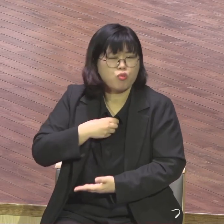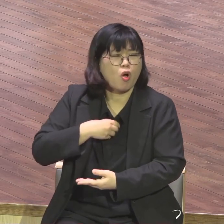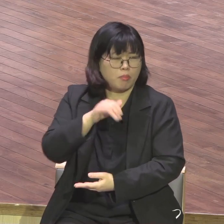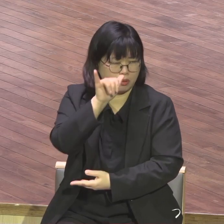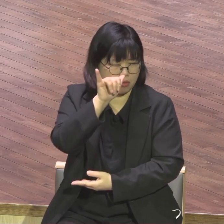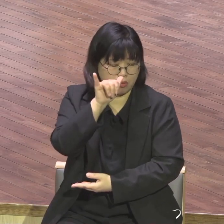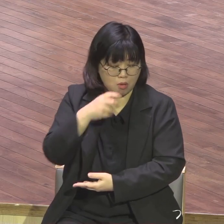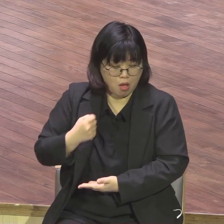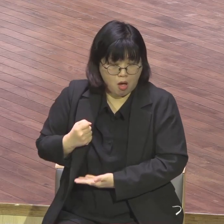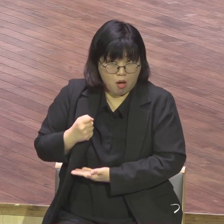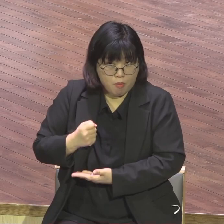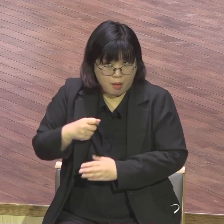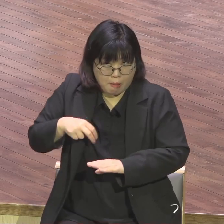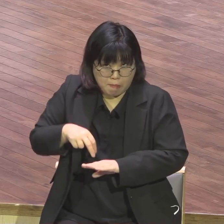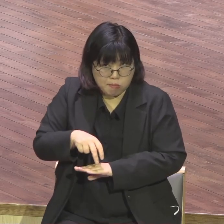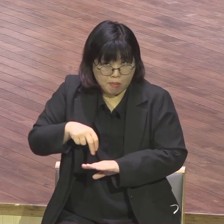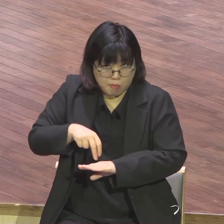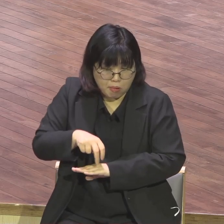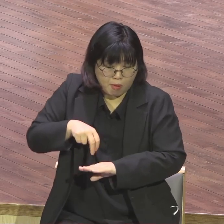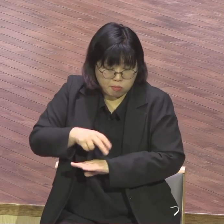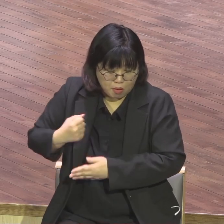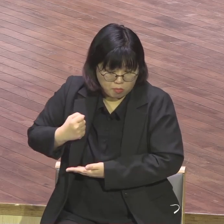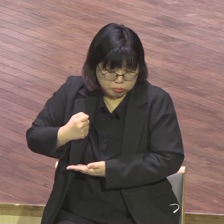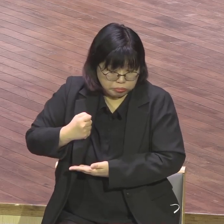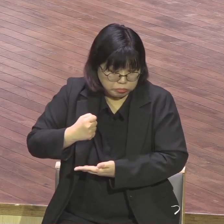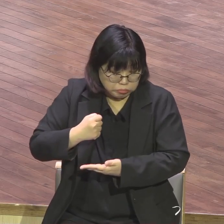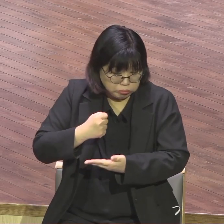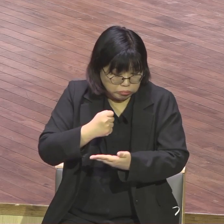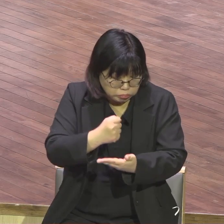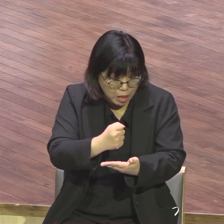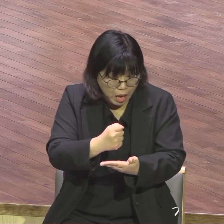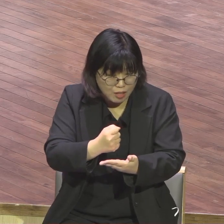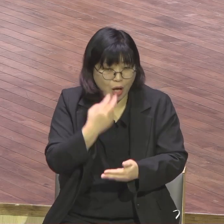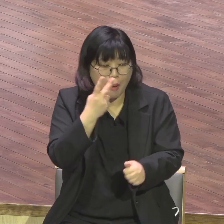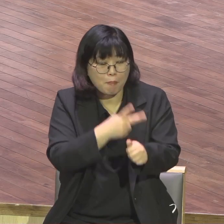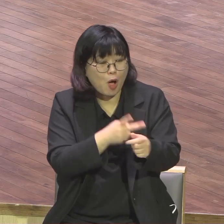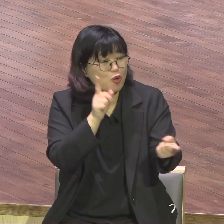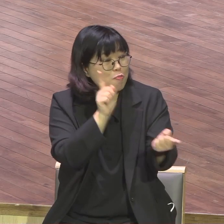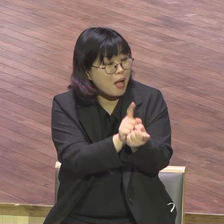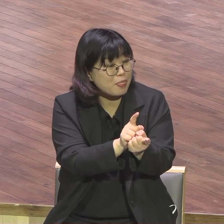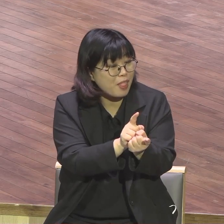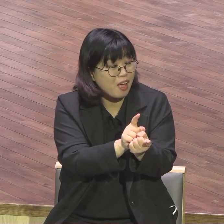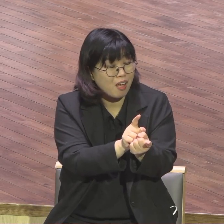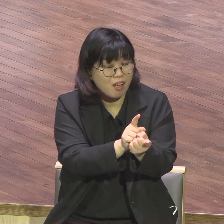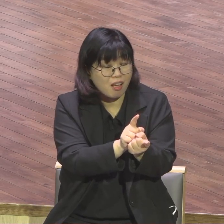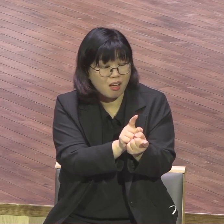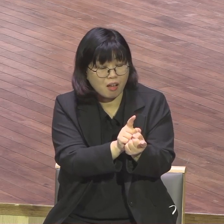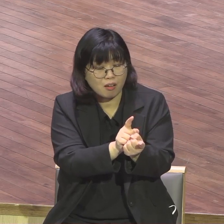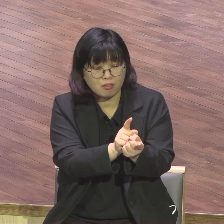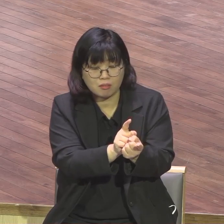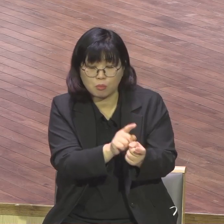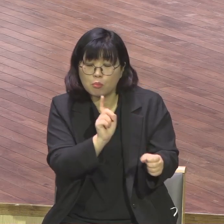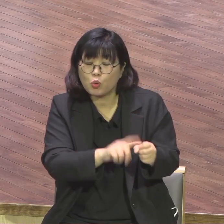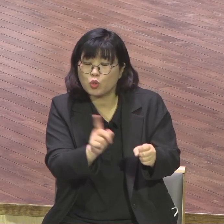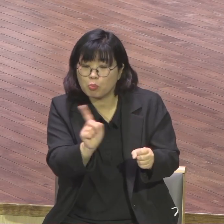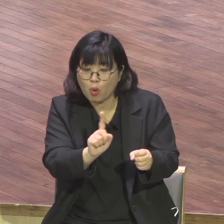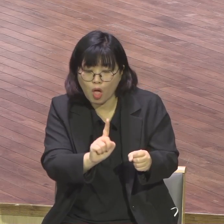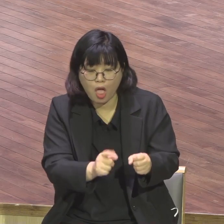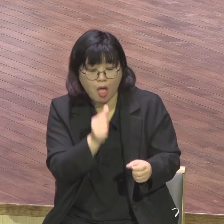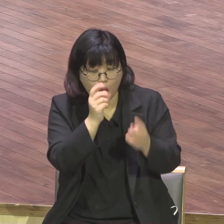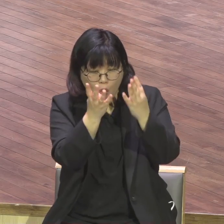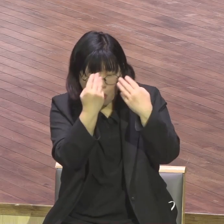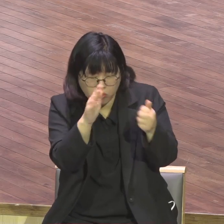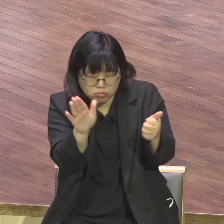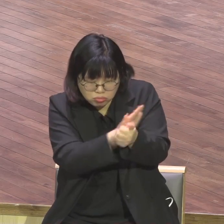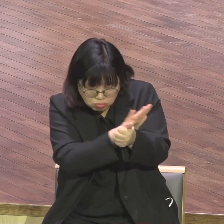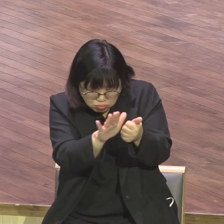그것도 뭐 하러 갑니까? 옥수발하러 갑니다. 감옥에 있는 바울 도와주러 가는 그 사역이에요. 이 보통